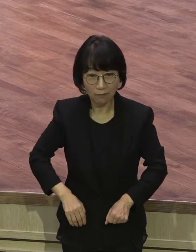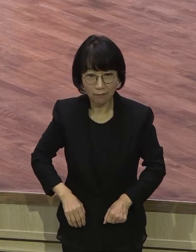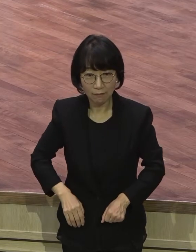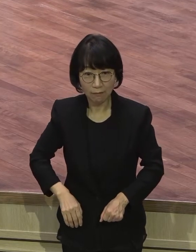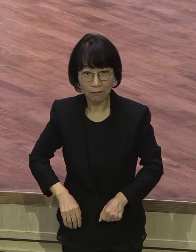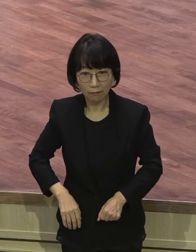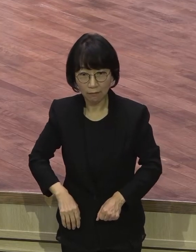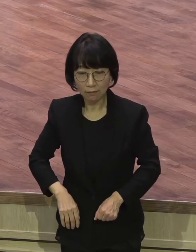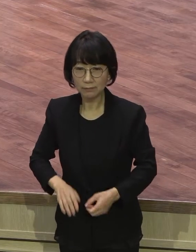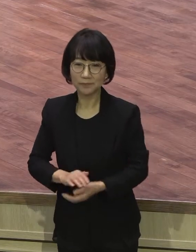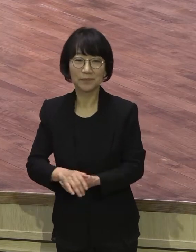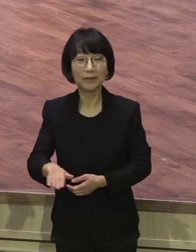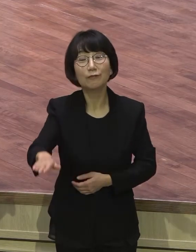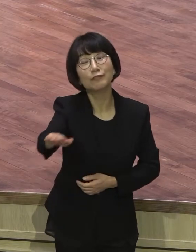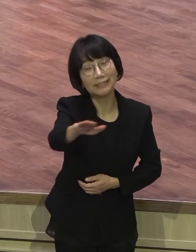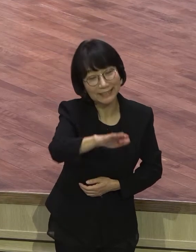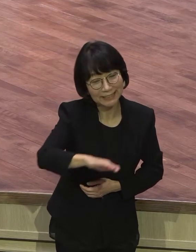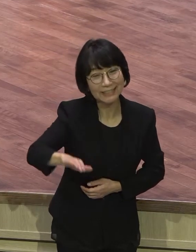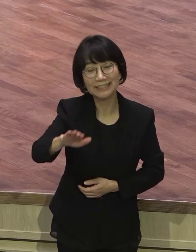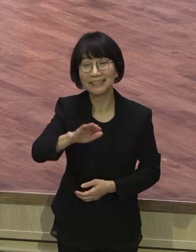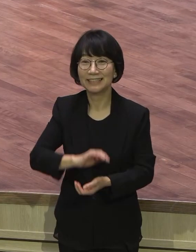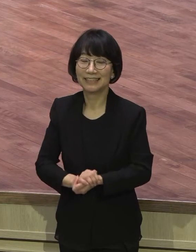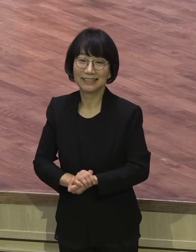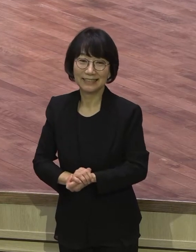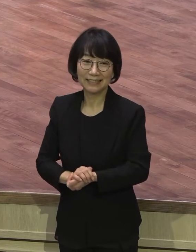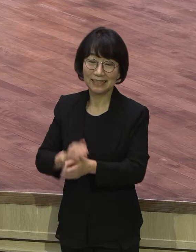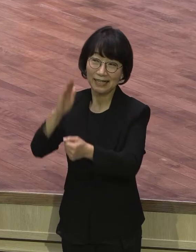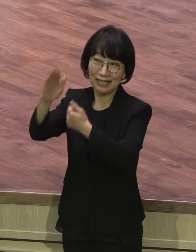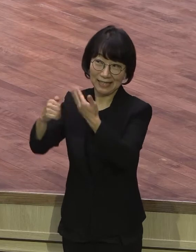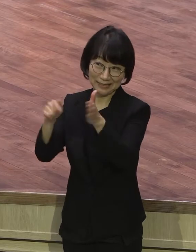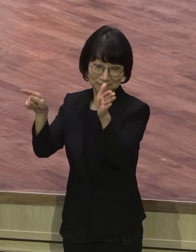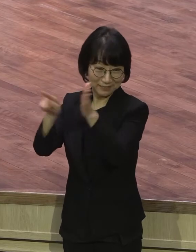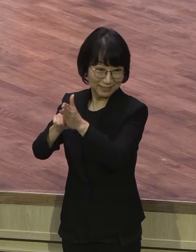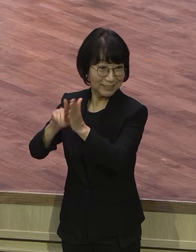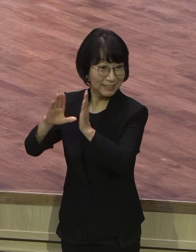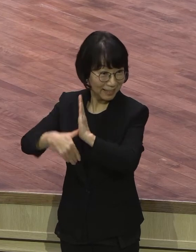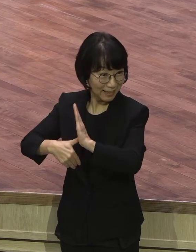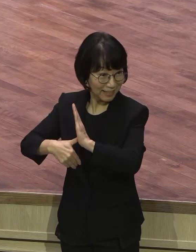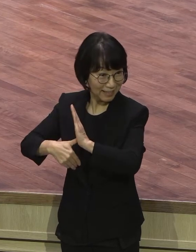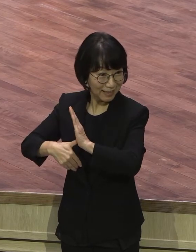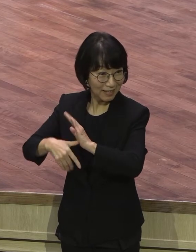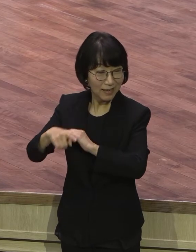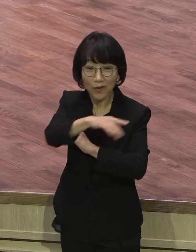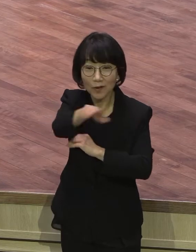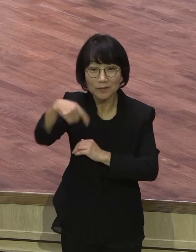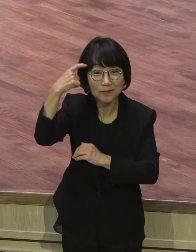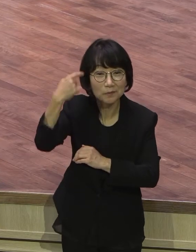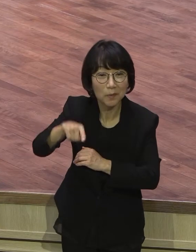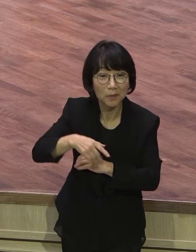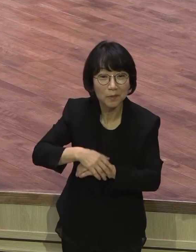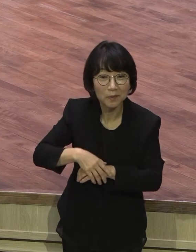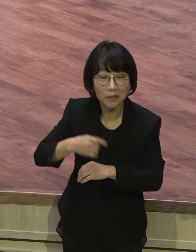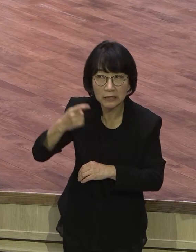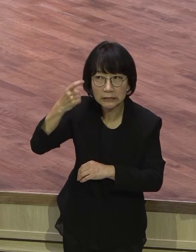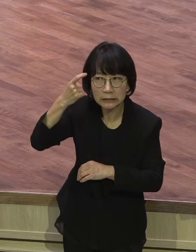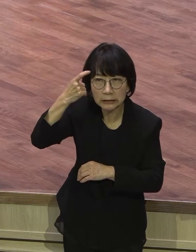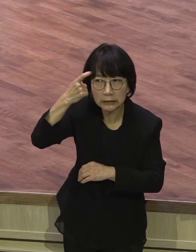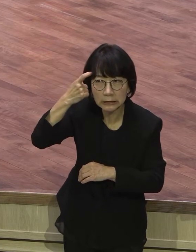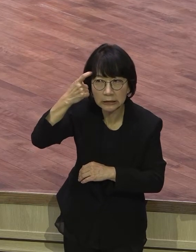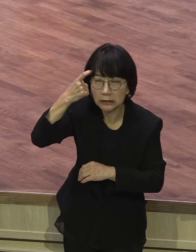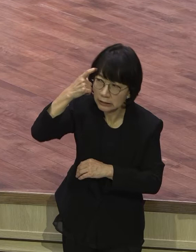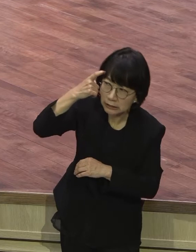자, 여러분은 어떤 하나님을 믿으십니까? 여러분의 하나님은 어떤 분이에요? 나의 생각,